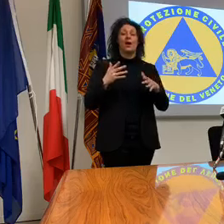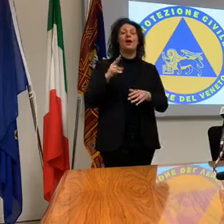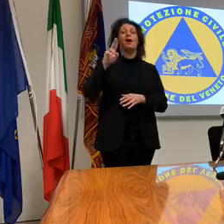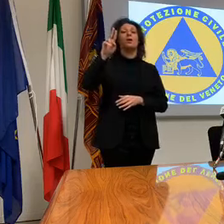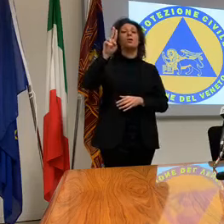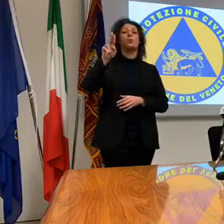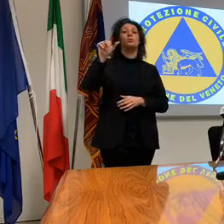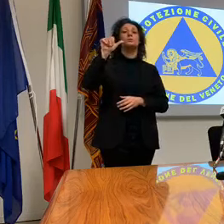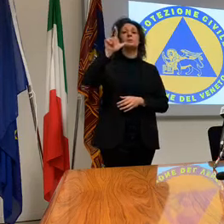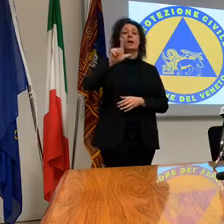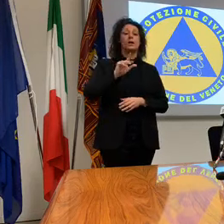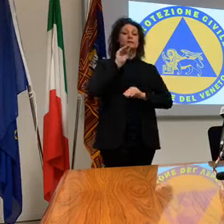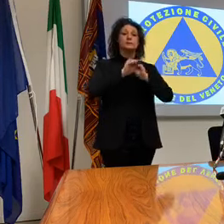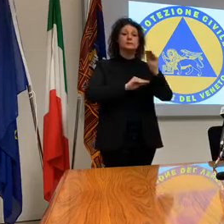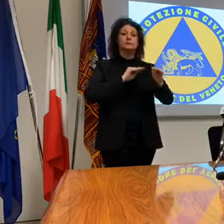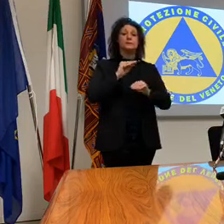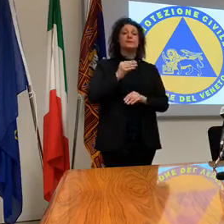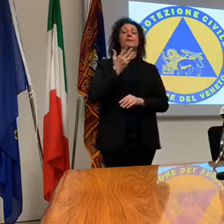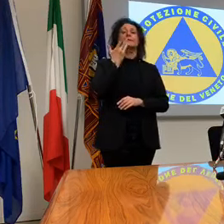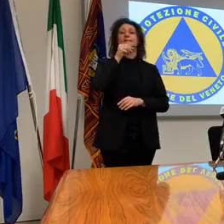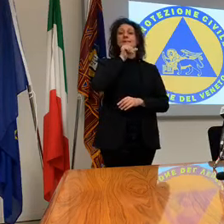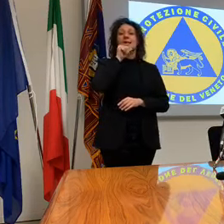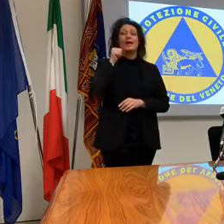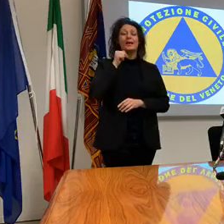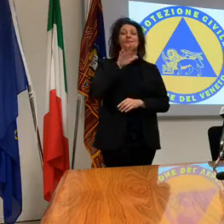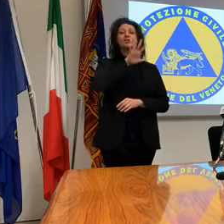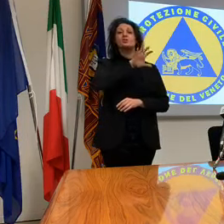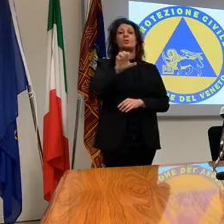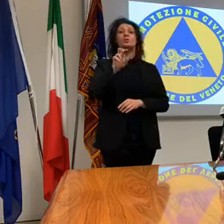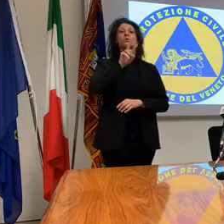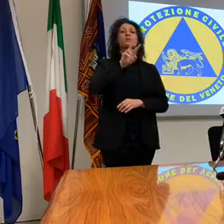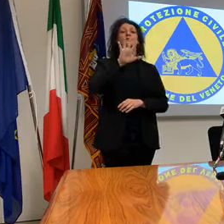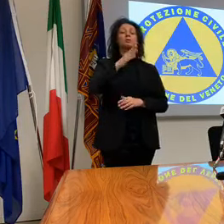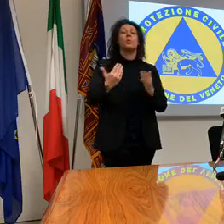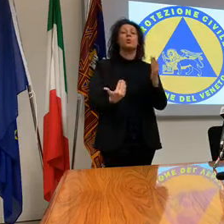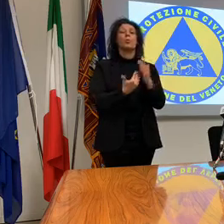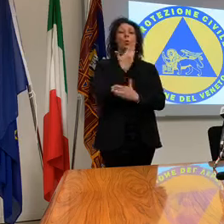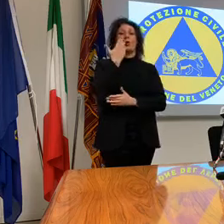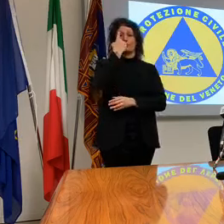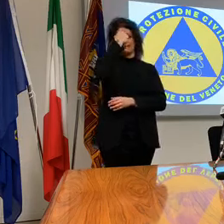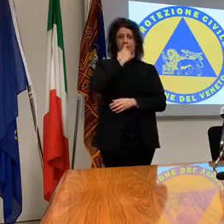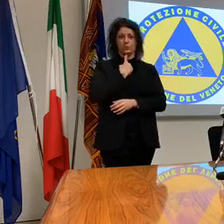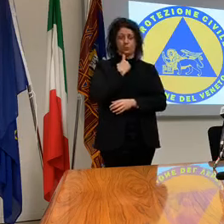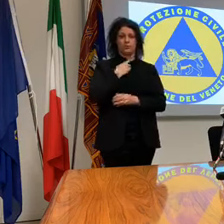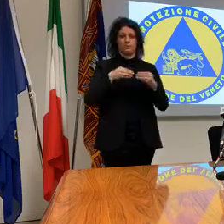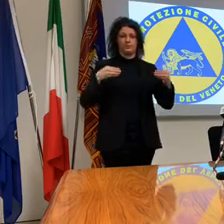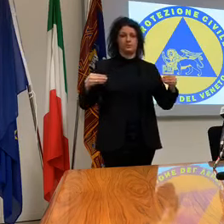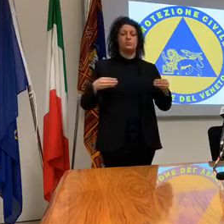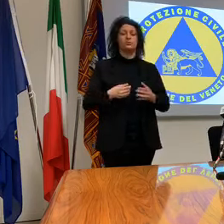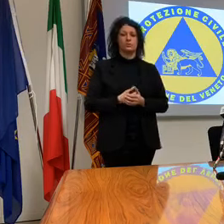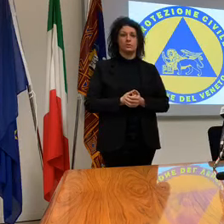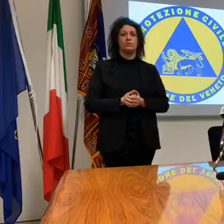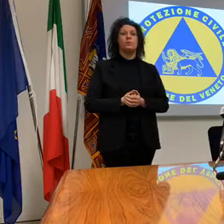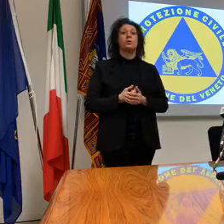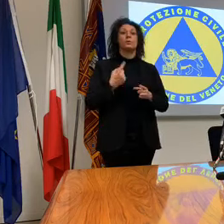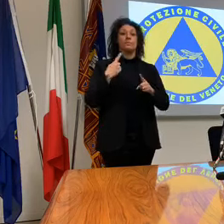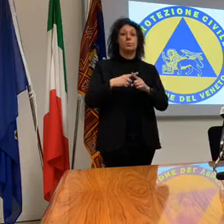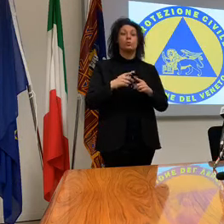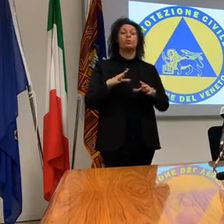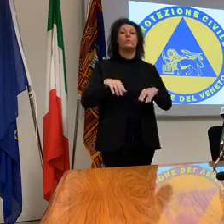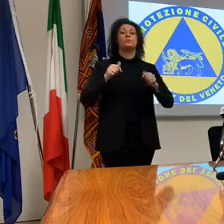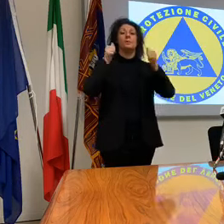di 525 nuove figure che noi abbiamo autorizzato ad assumere. In più c'è stato un bando di azienda zero con i